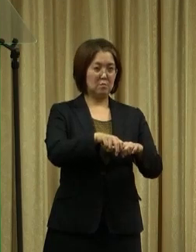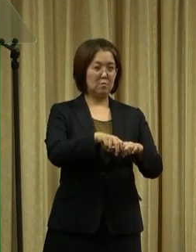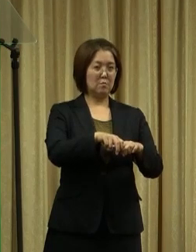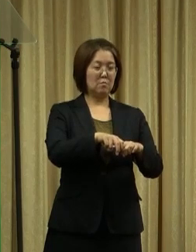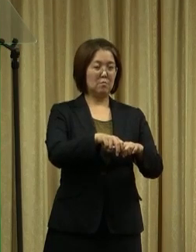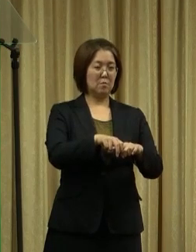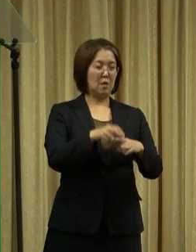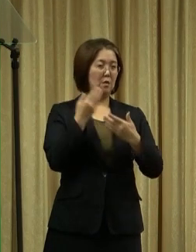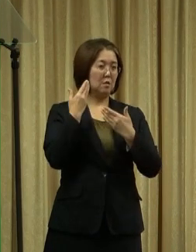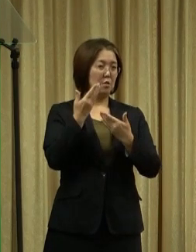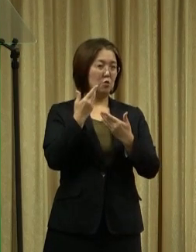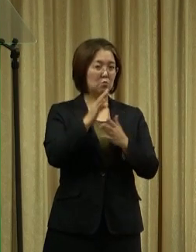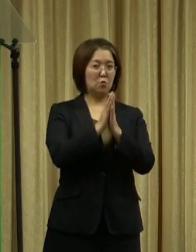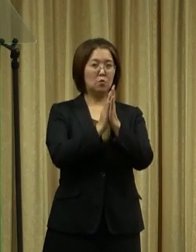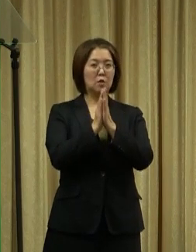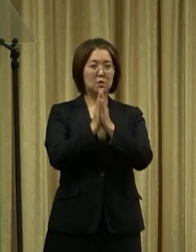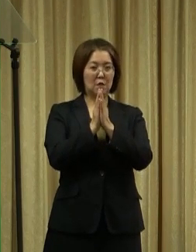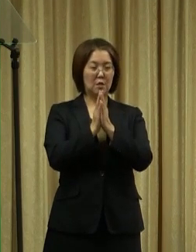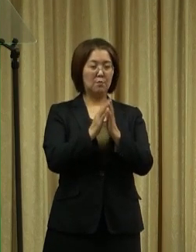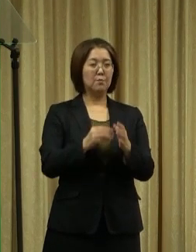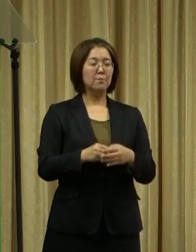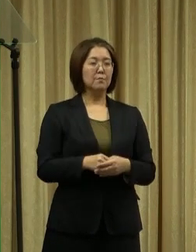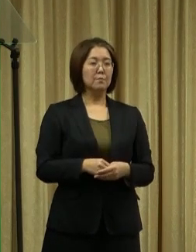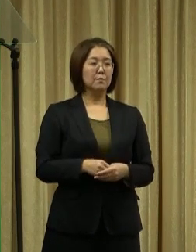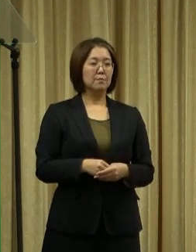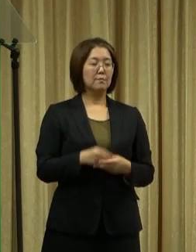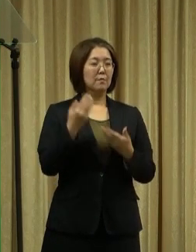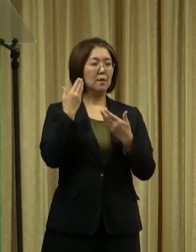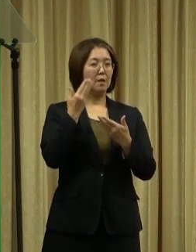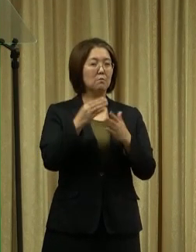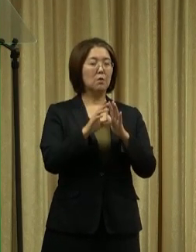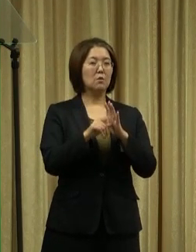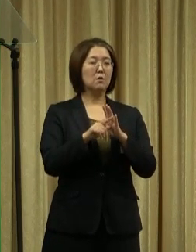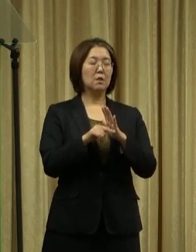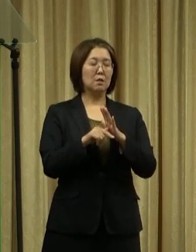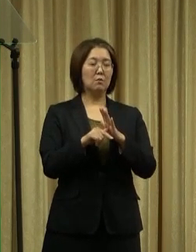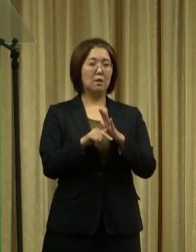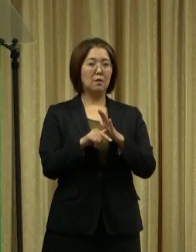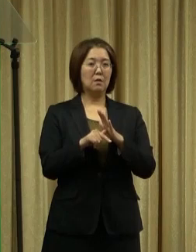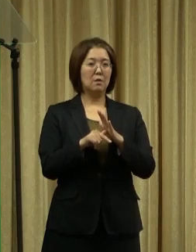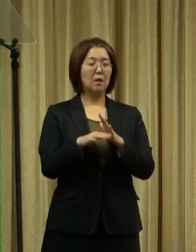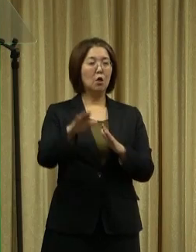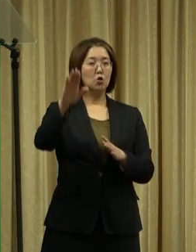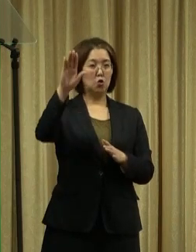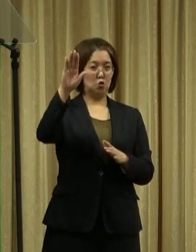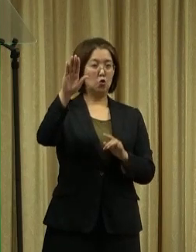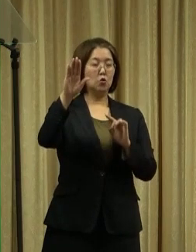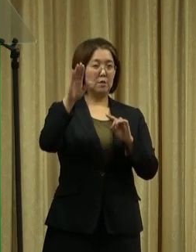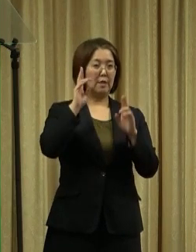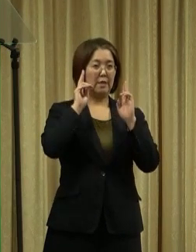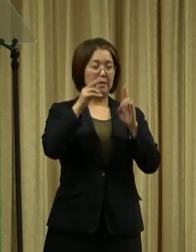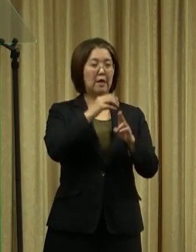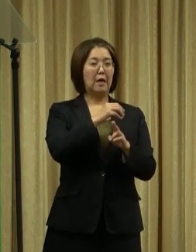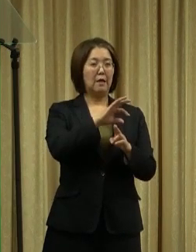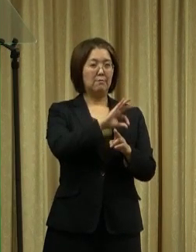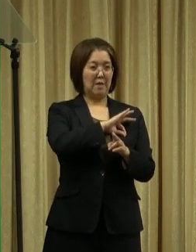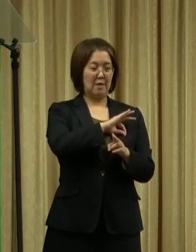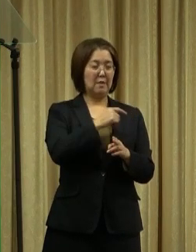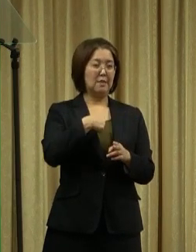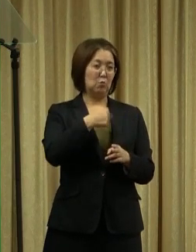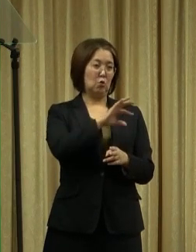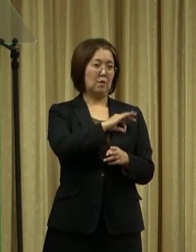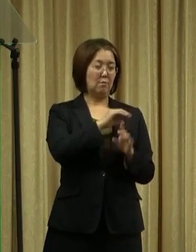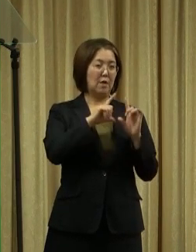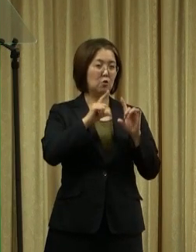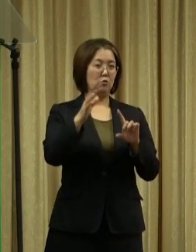にてご質問をお伺いいただければと思います。また質問にあたりましては、挙手の上、社名お名前をおっしゃってから質問